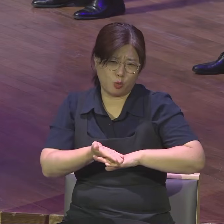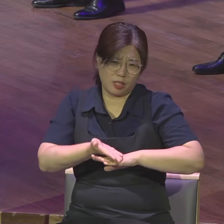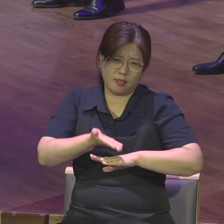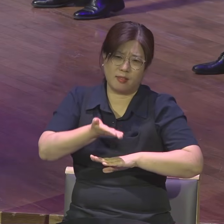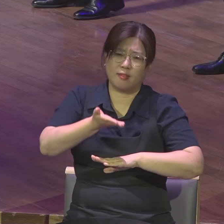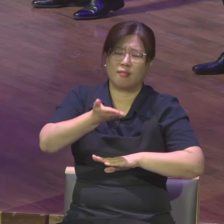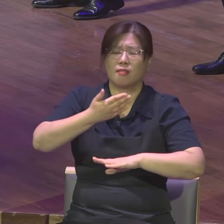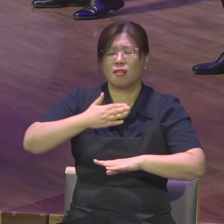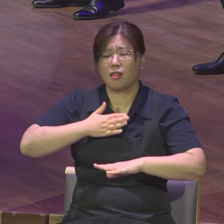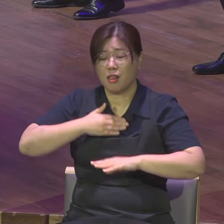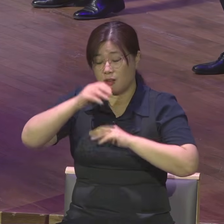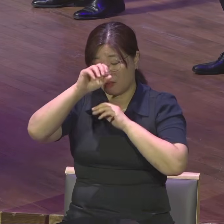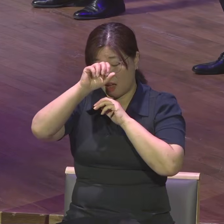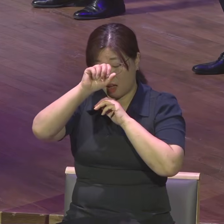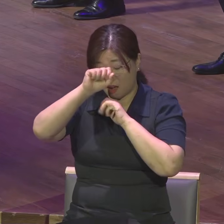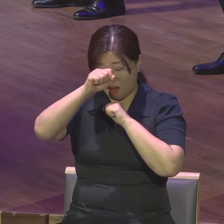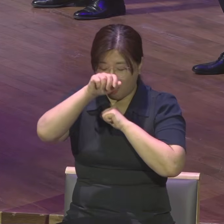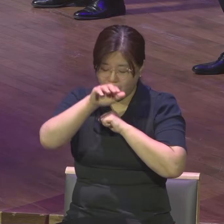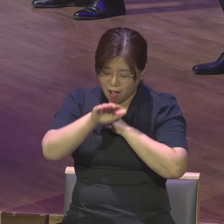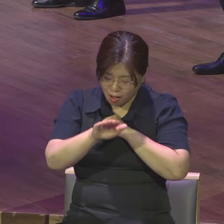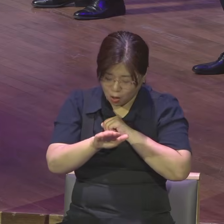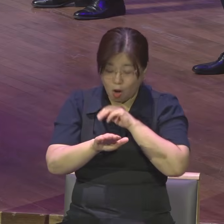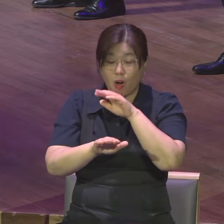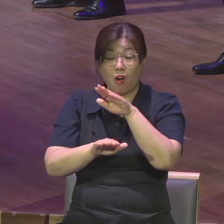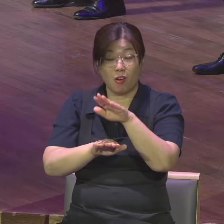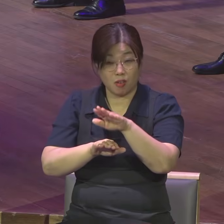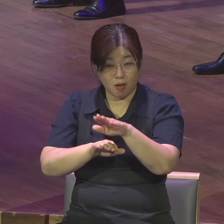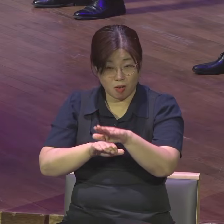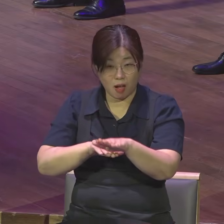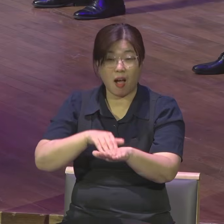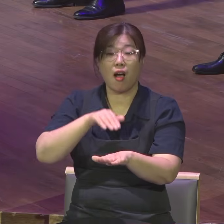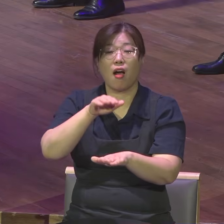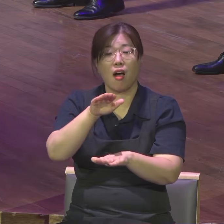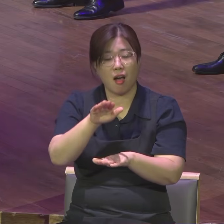반석 위를 내가